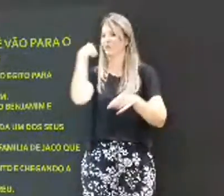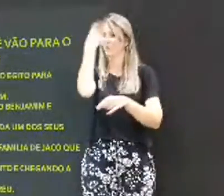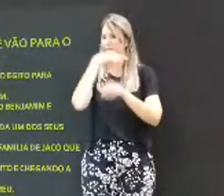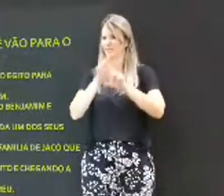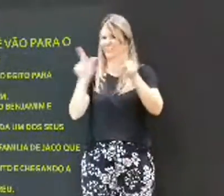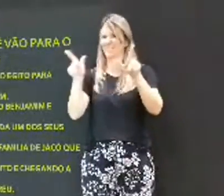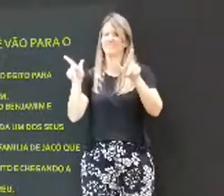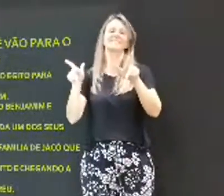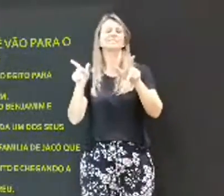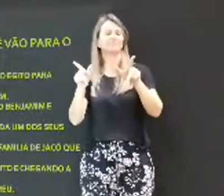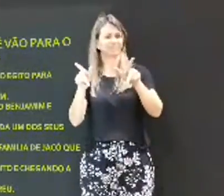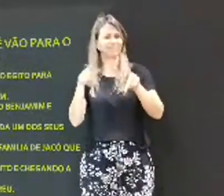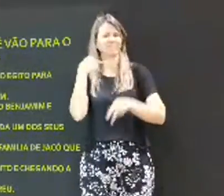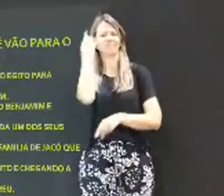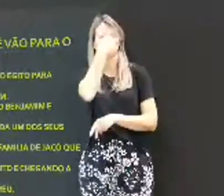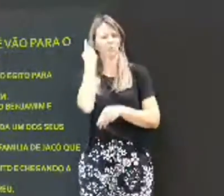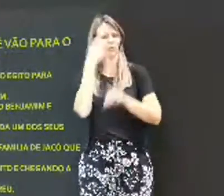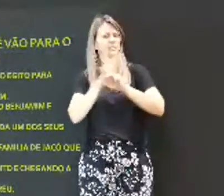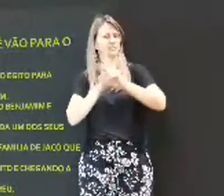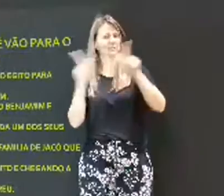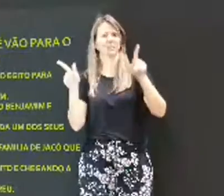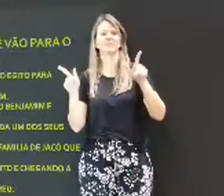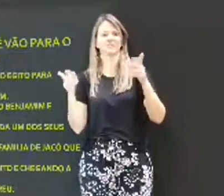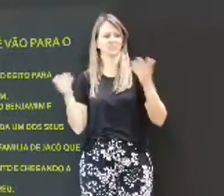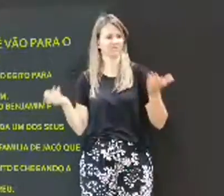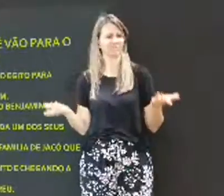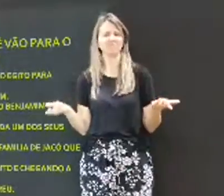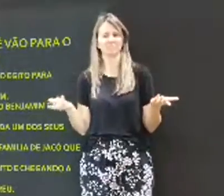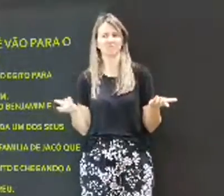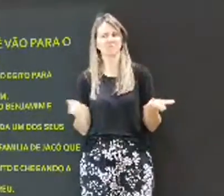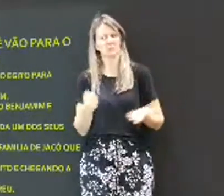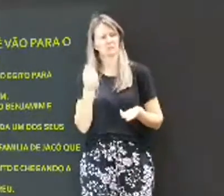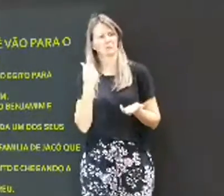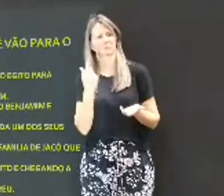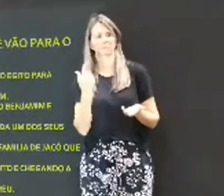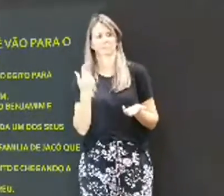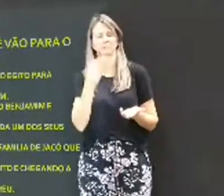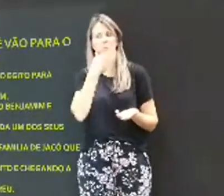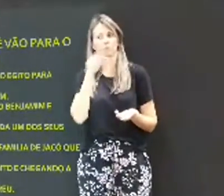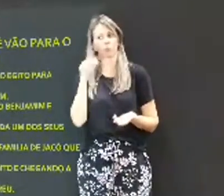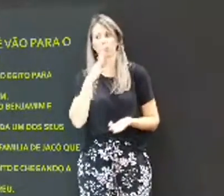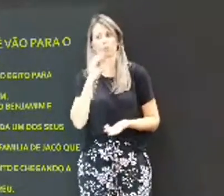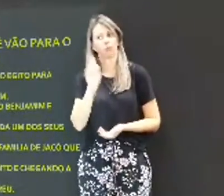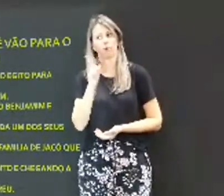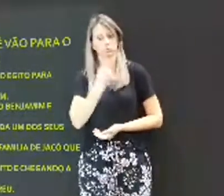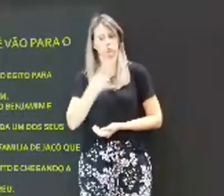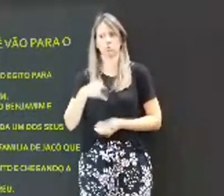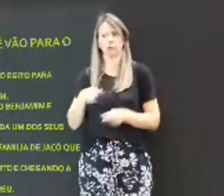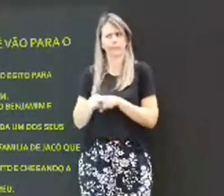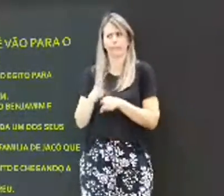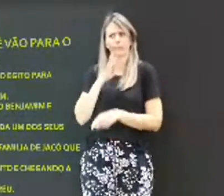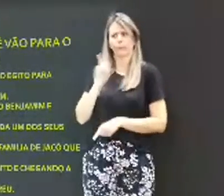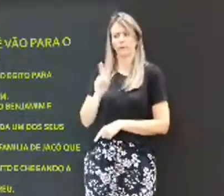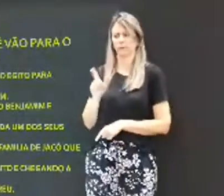governador. Sim, ele mudou a face dele, né, por causa daquelas maquiagens do Egito, mudou totalmente a feição, o perfil